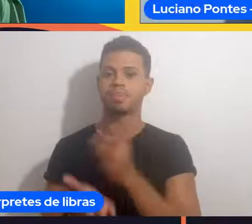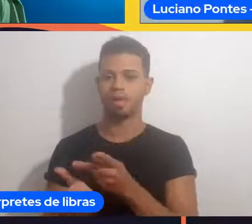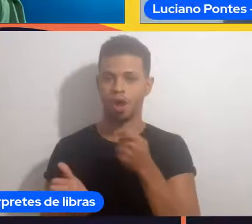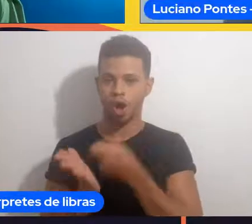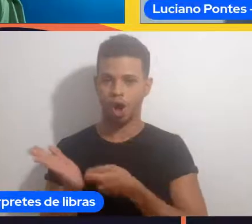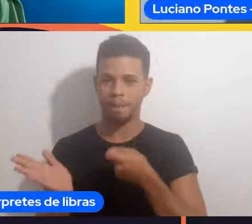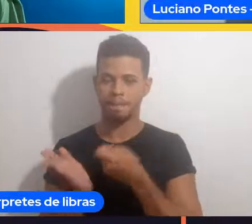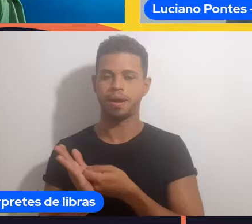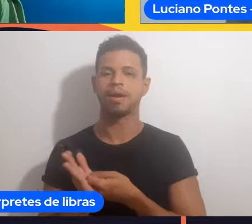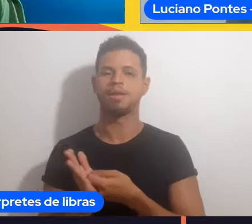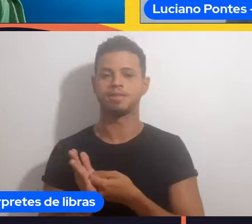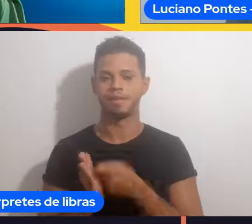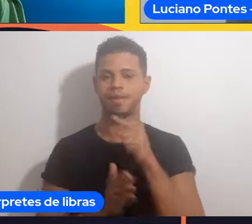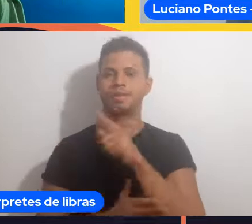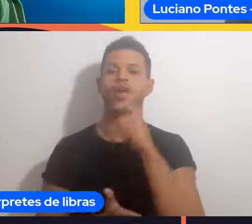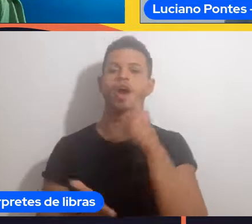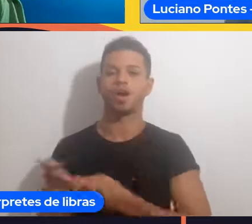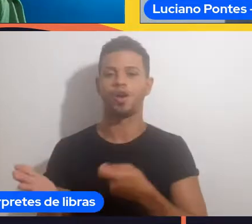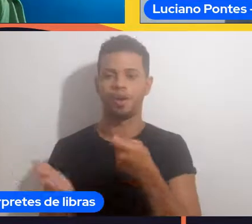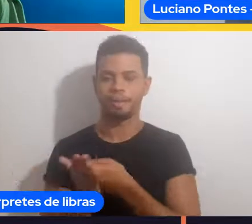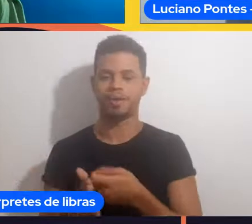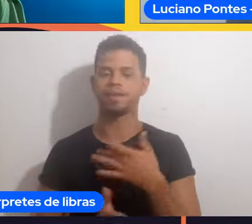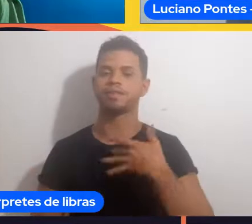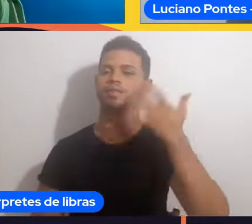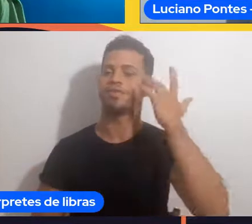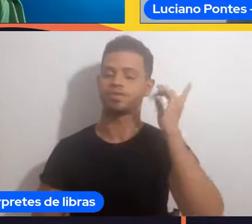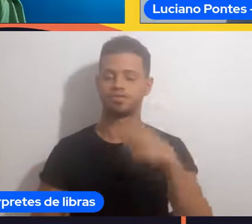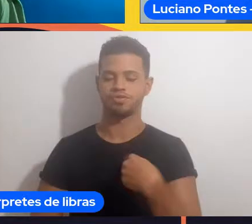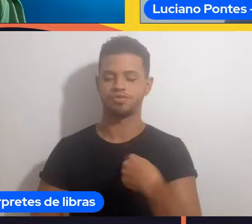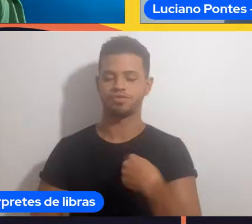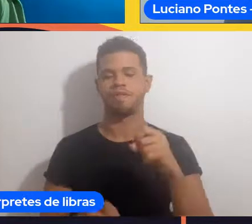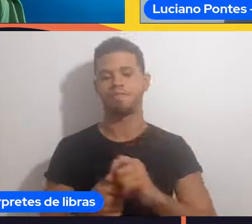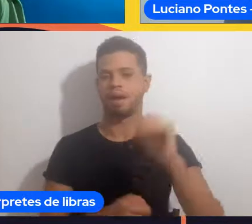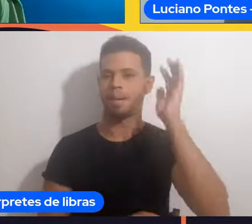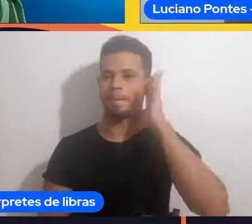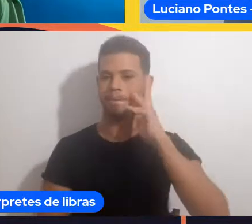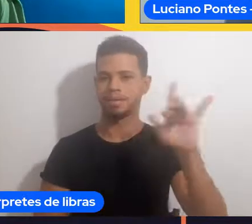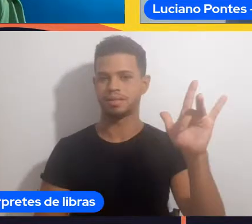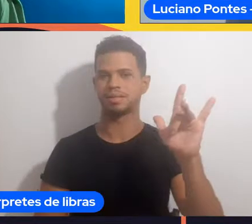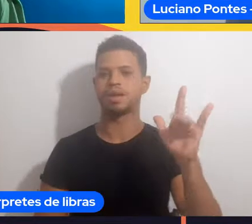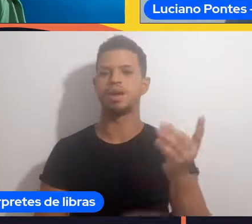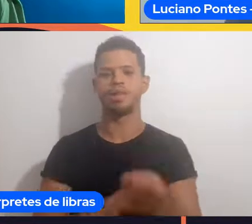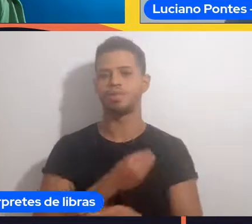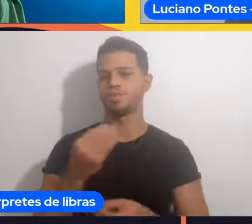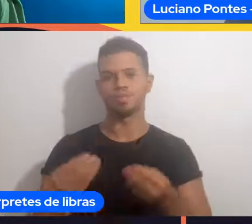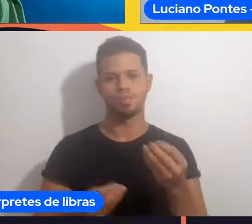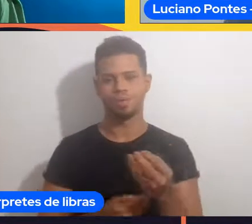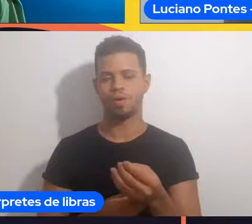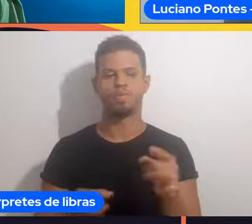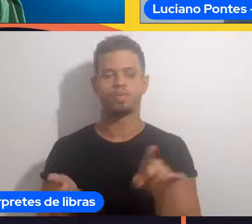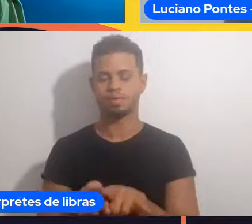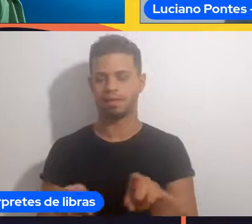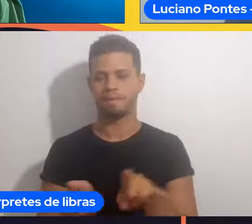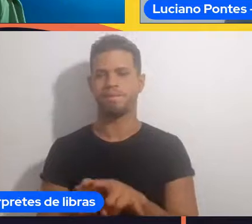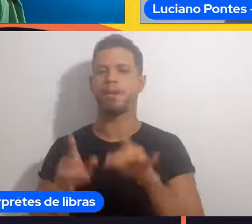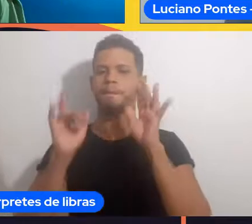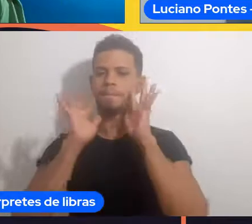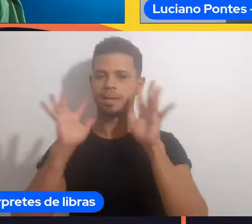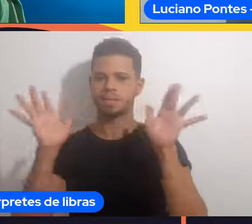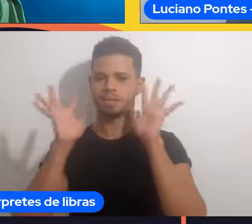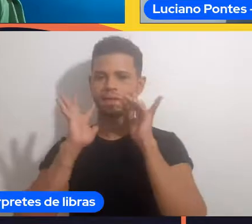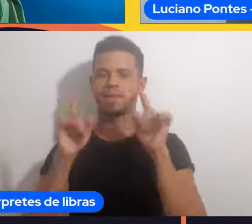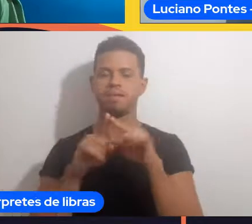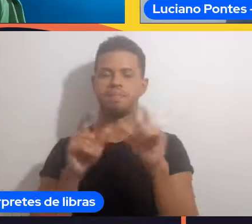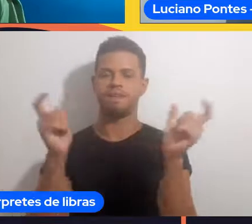essa é uma das cobranças que eu acho que a gente que faz, né? Que está pensando, que está exercitando também, né? O pensamento e as práticas